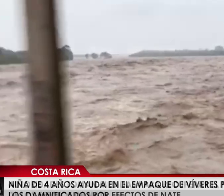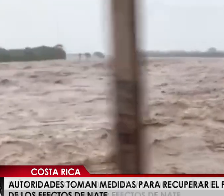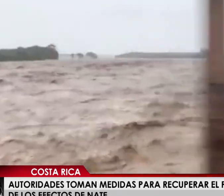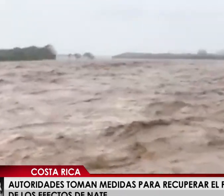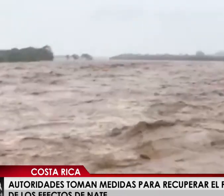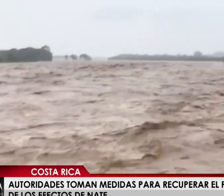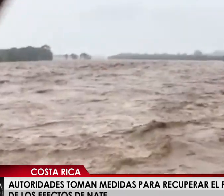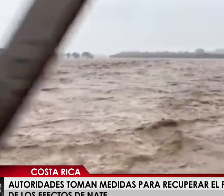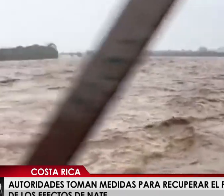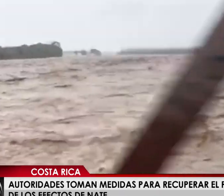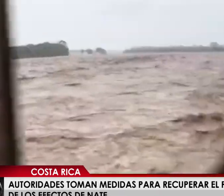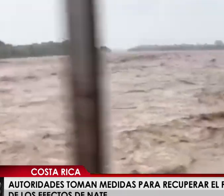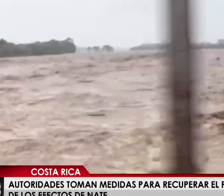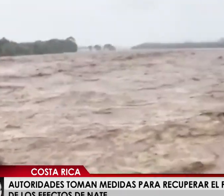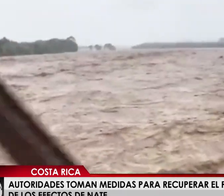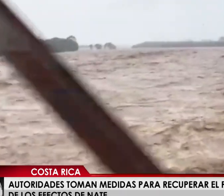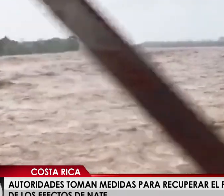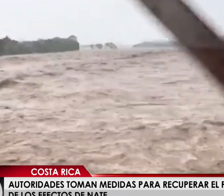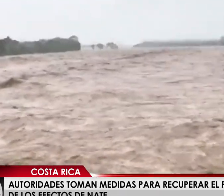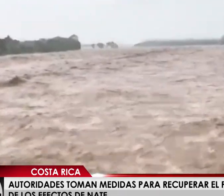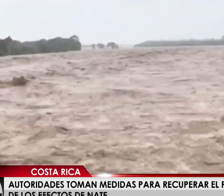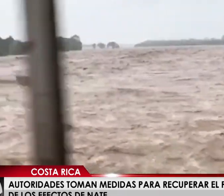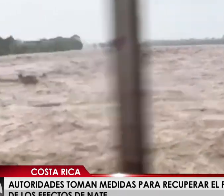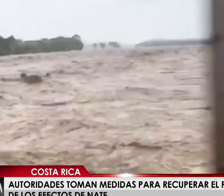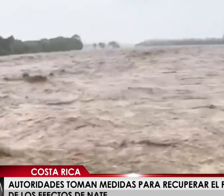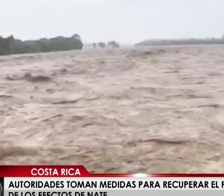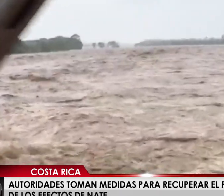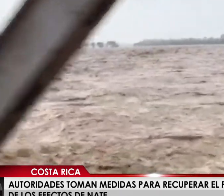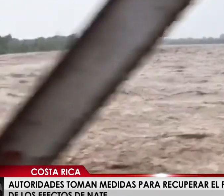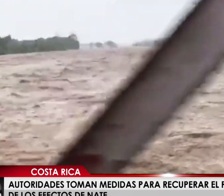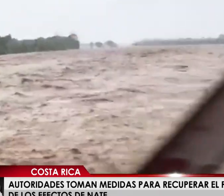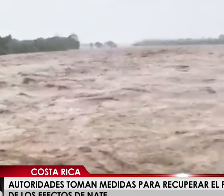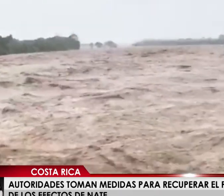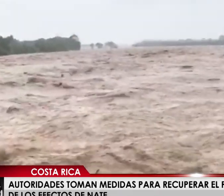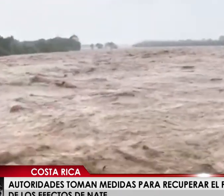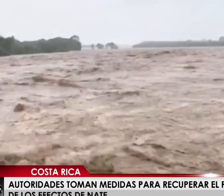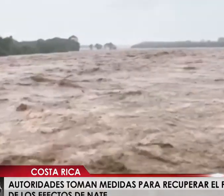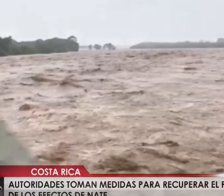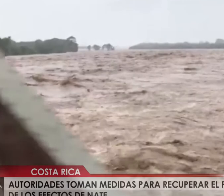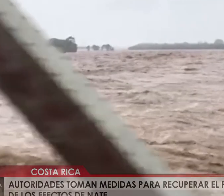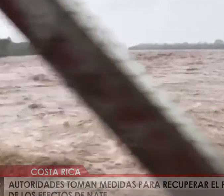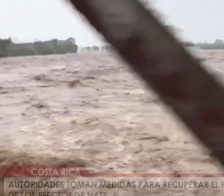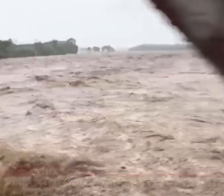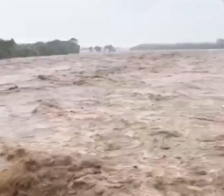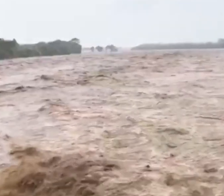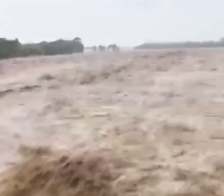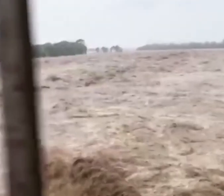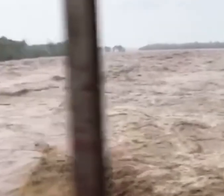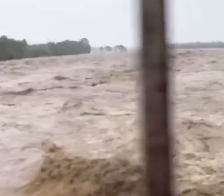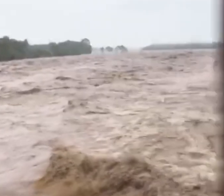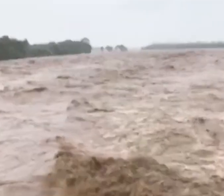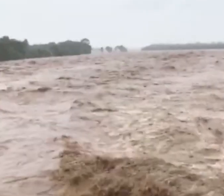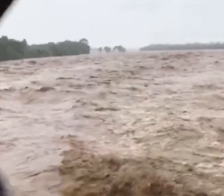fenómeno climático o natural que, según los expertos, más ha impactado a Costa Rica.